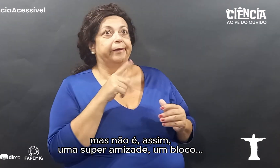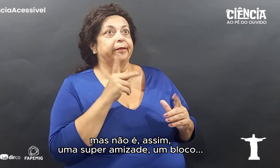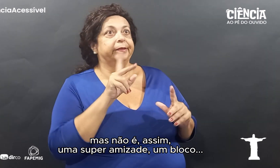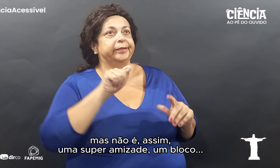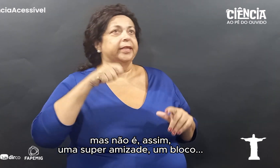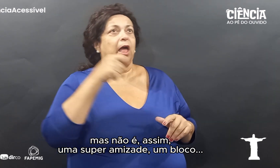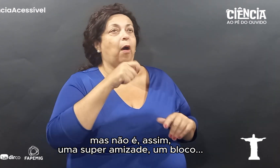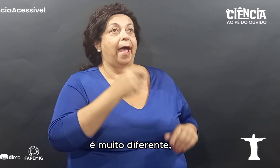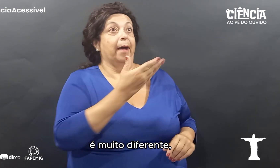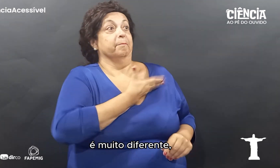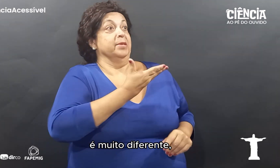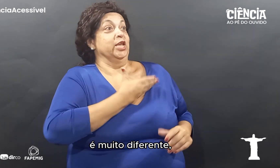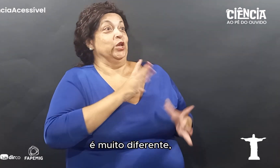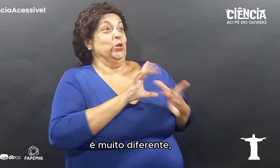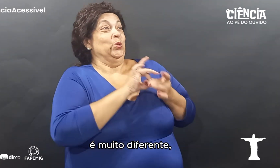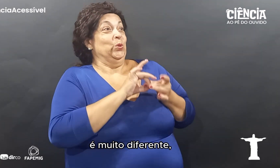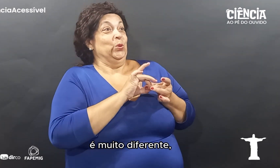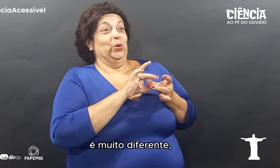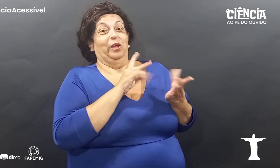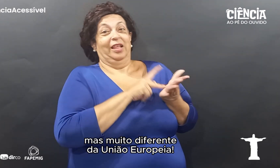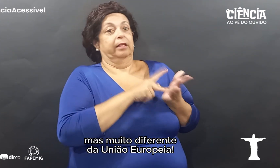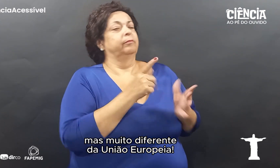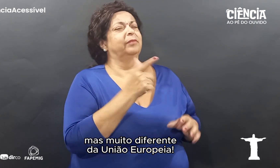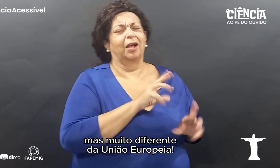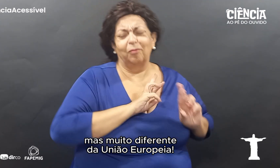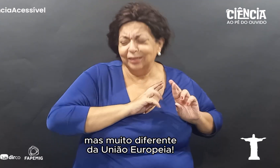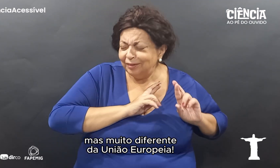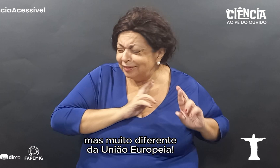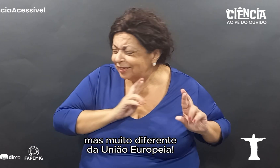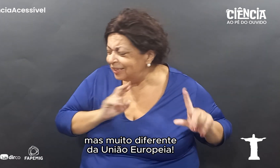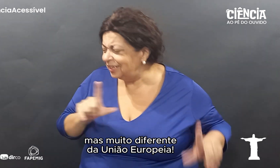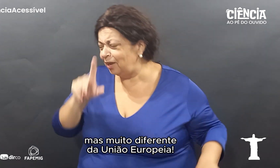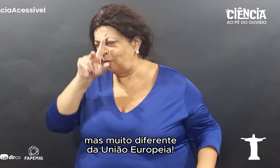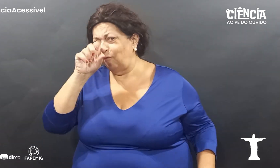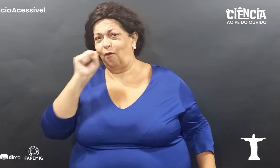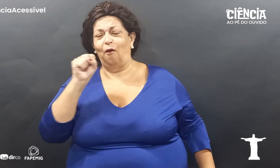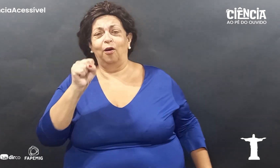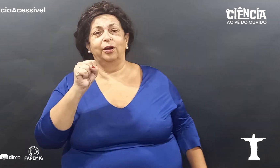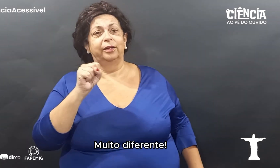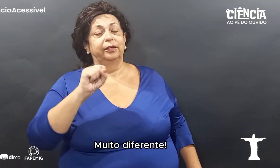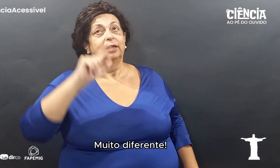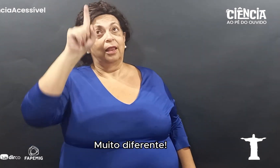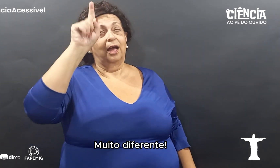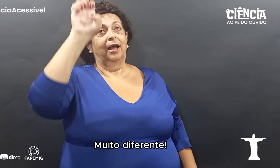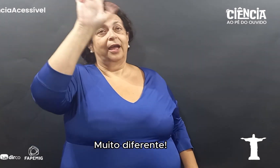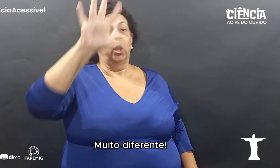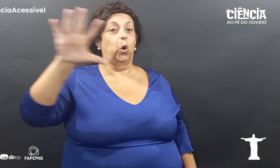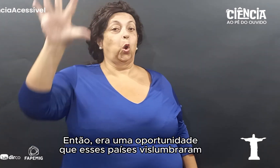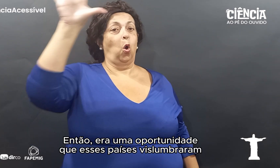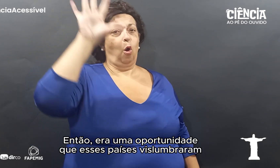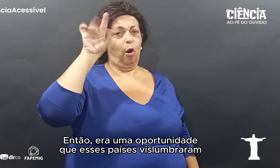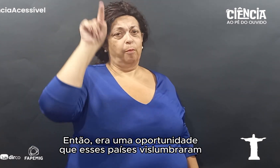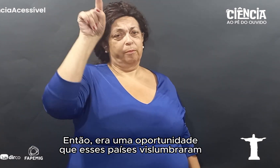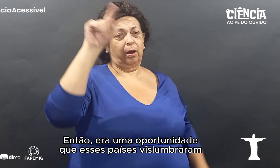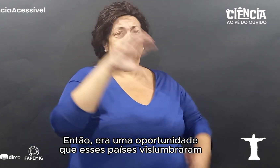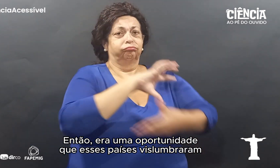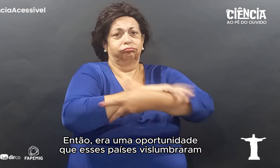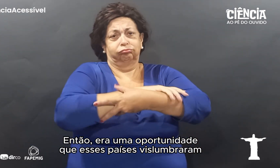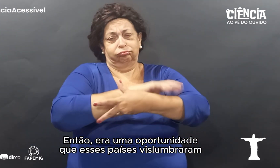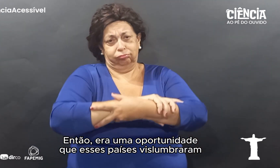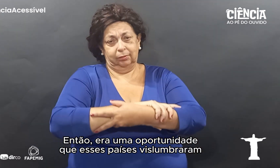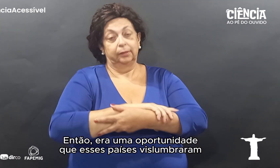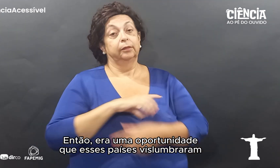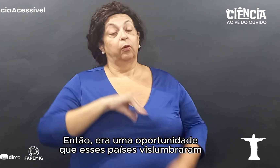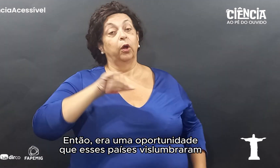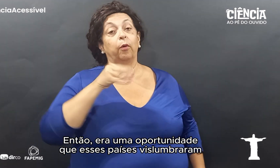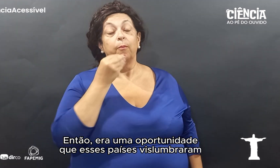um bloco. É muito diferente, mas muito diferente da União Europeia. Muito diferente. Então, era uma oportunidade